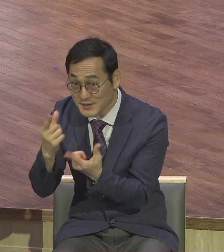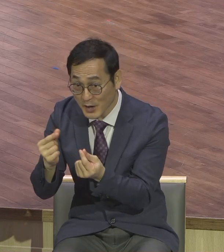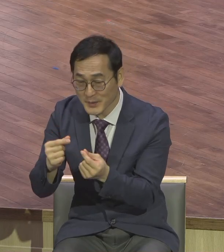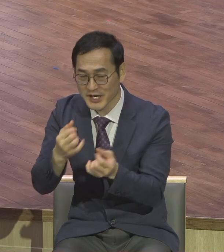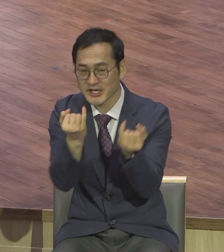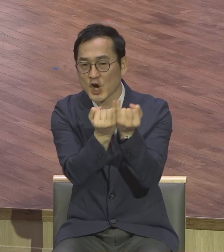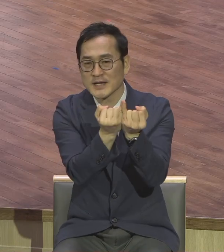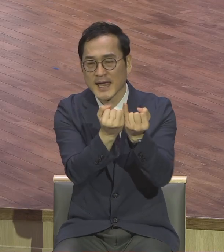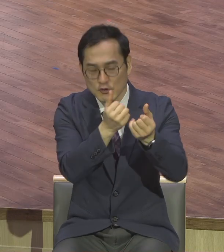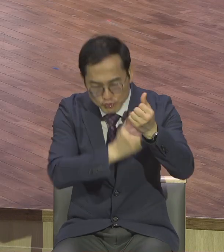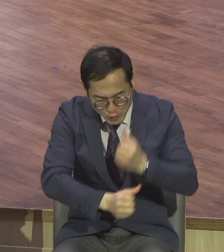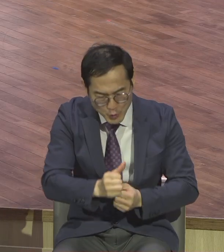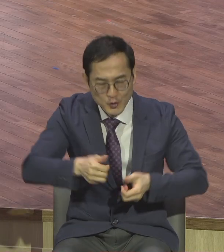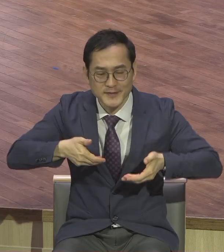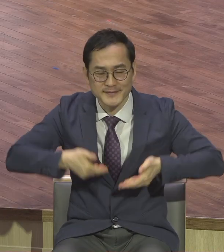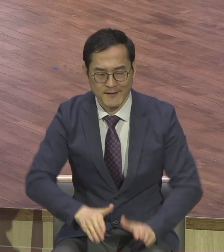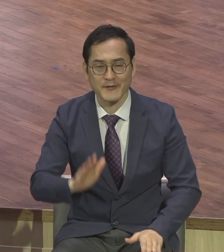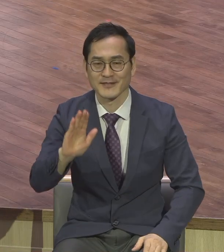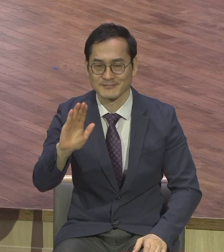오셨다. 때가 참에.